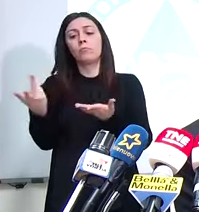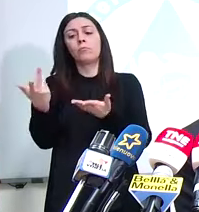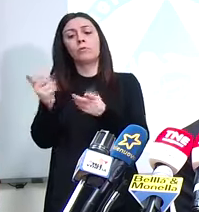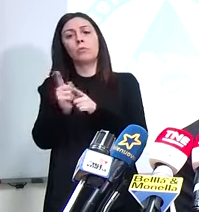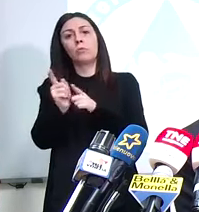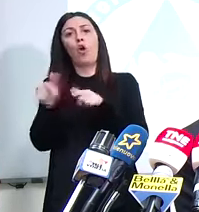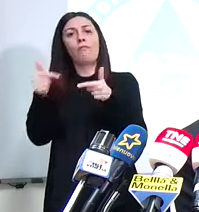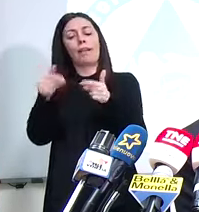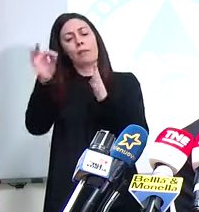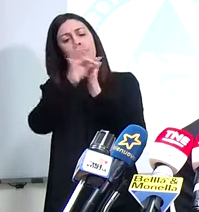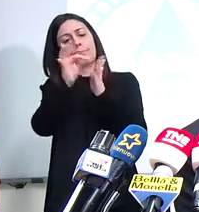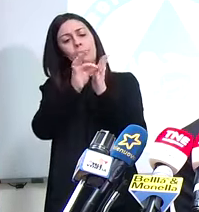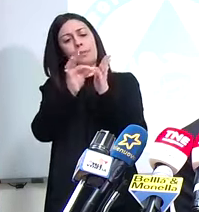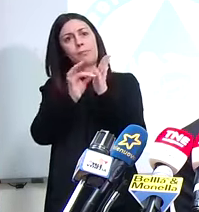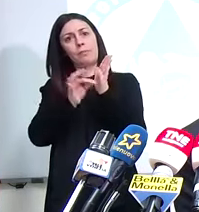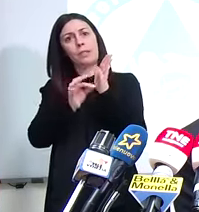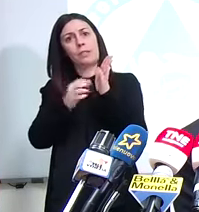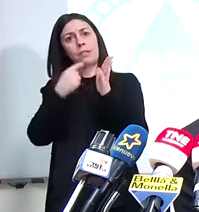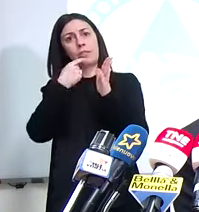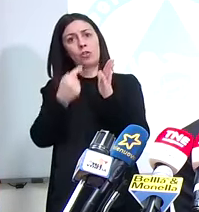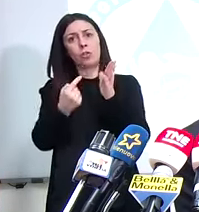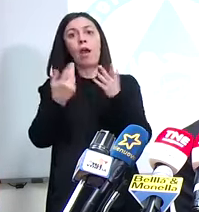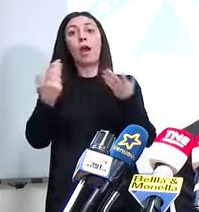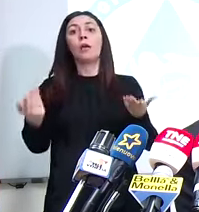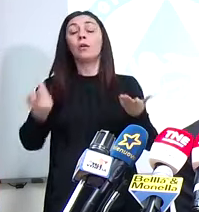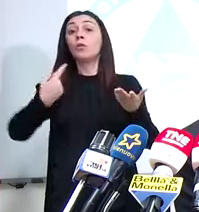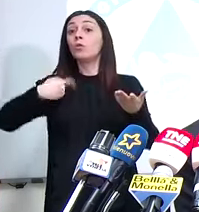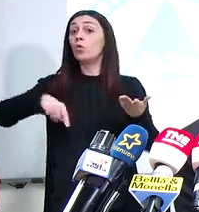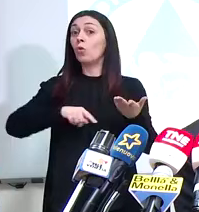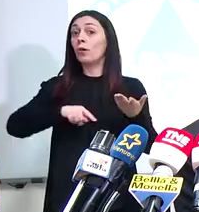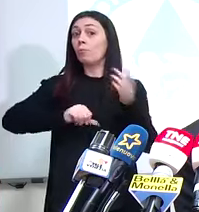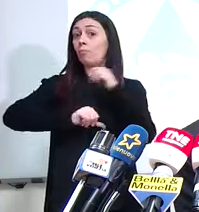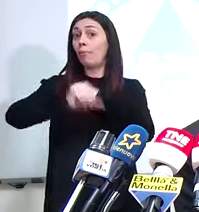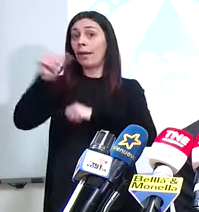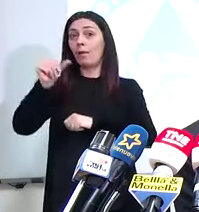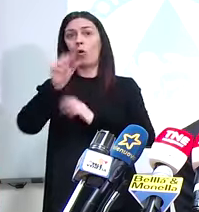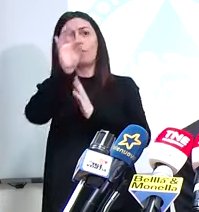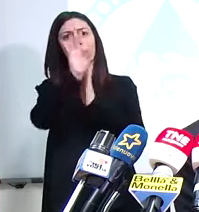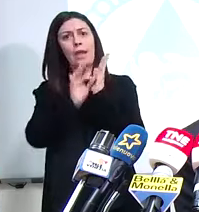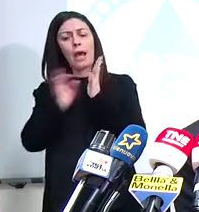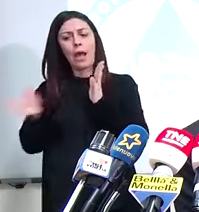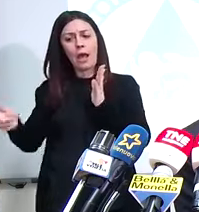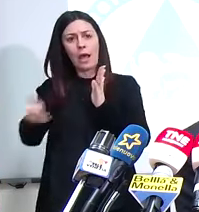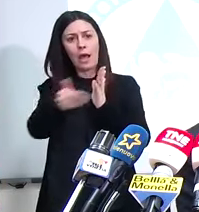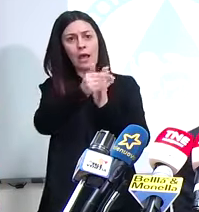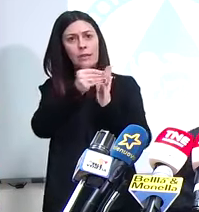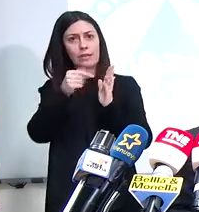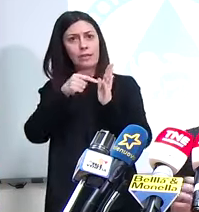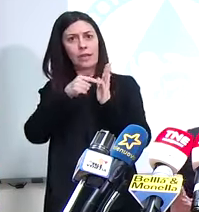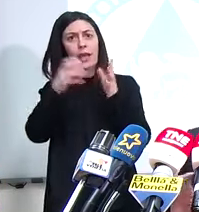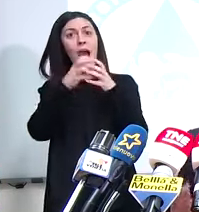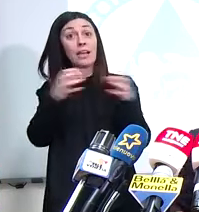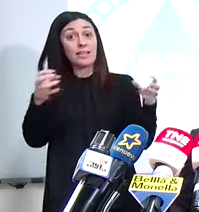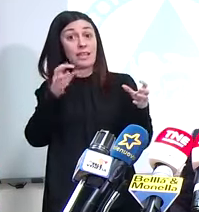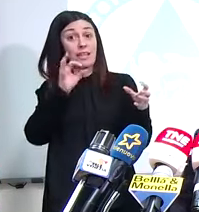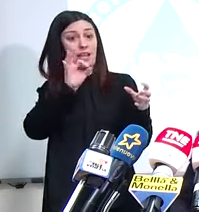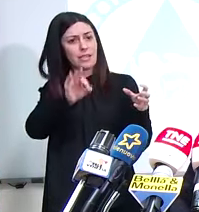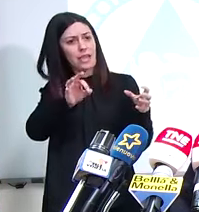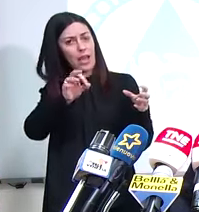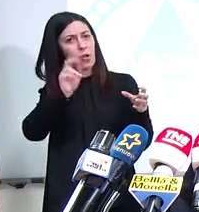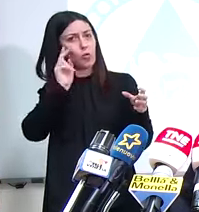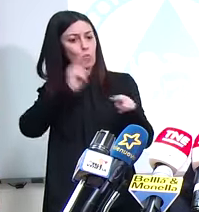scandaglio approfondito abbiamo utilizzato intanto la banca dati dell'azienda 0 voi sapete che abbiamo avuto flussi paurosi delle